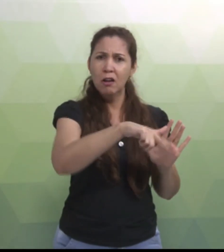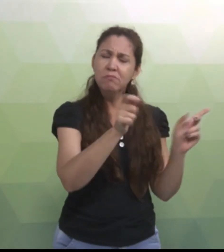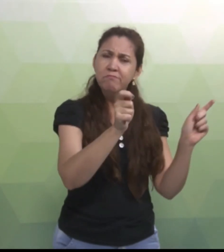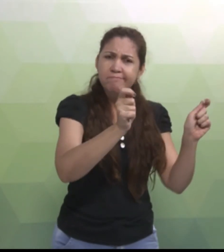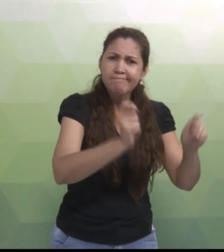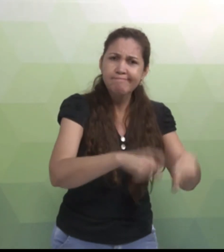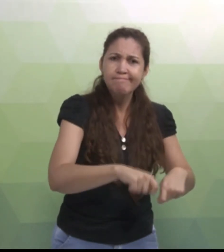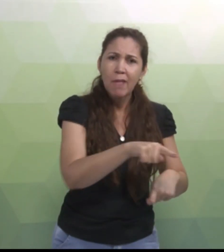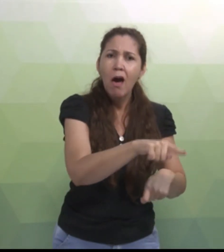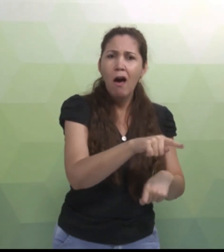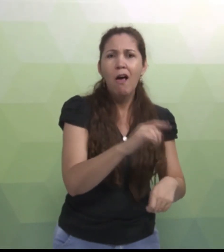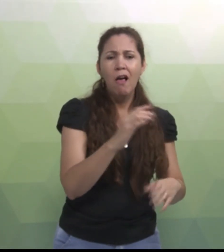dessa criança.